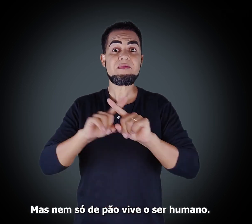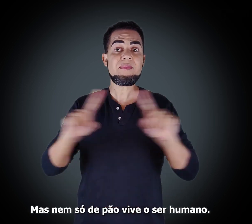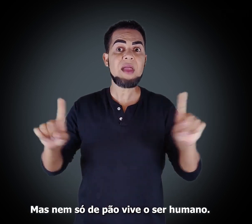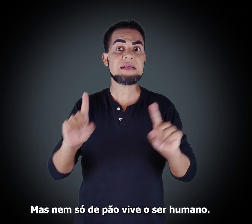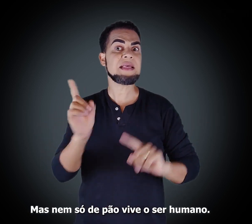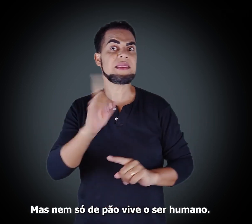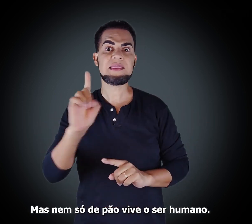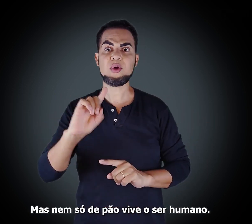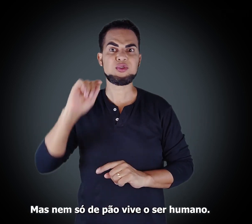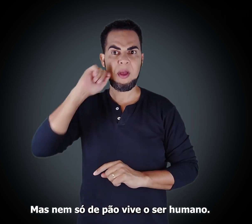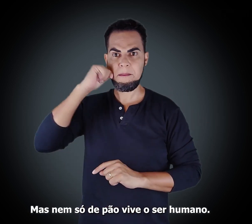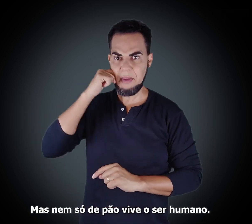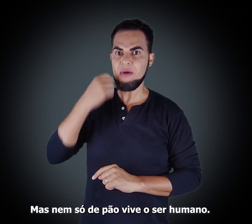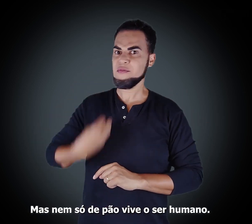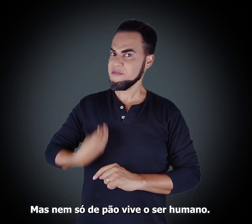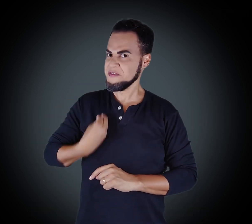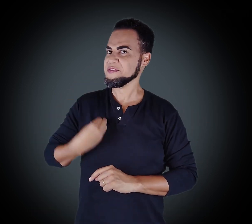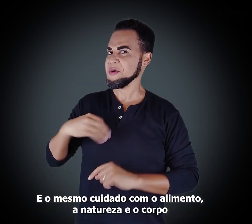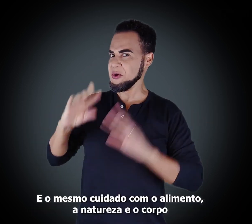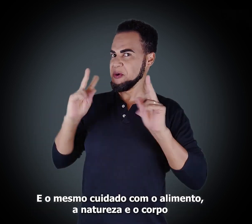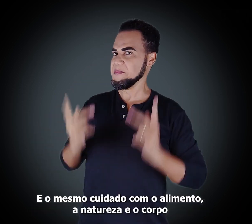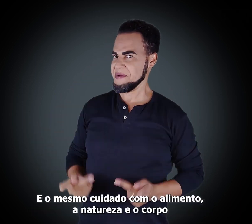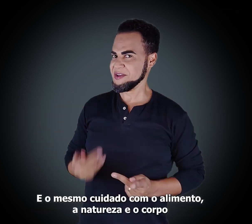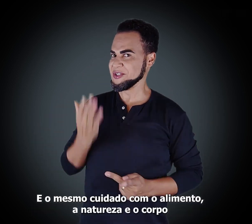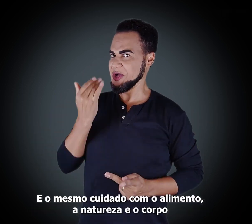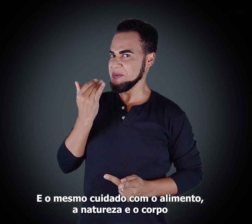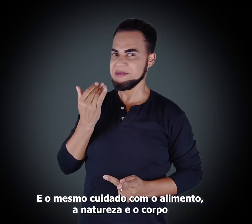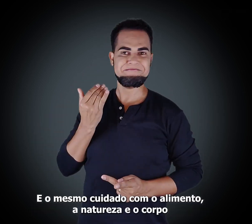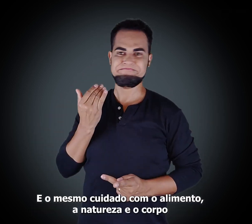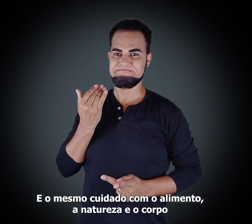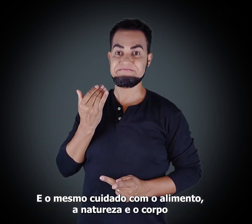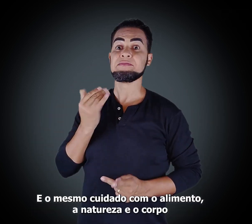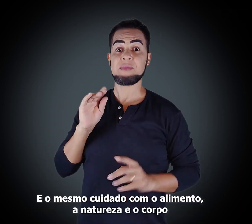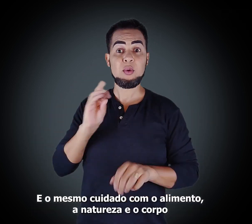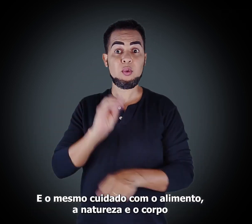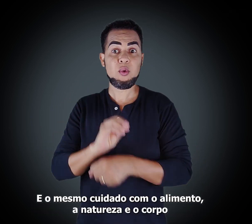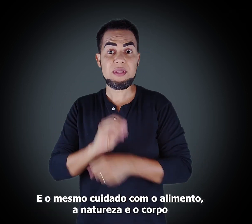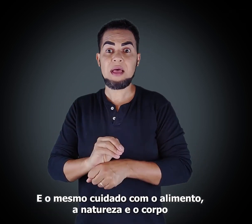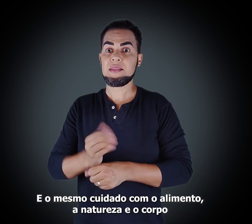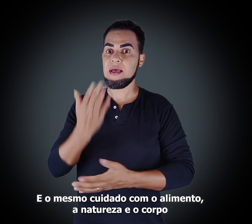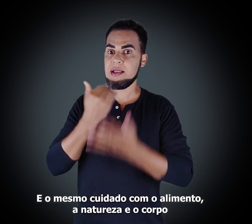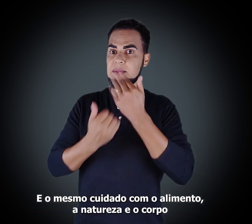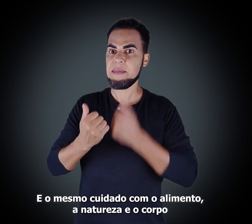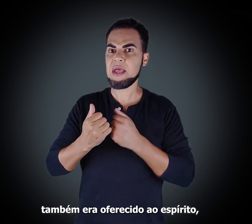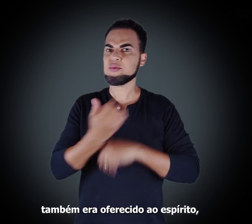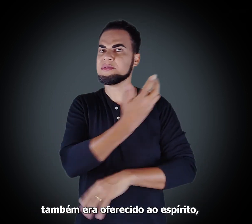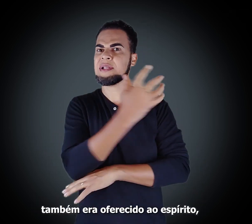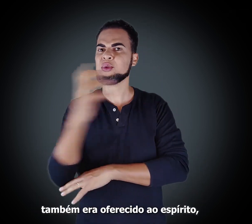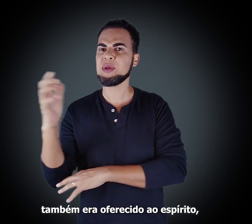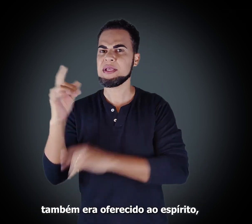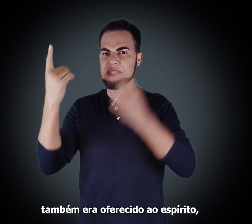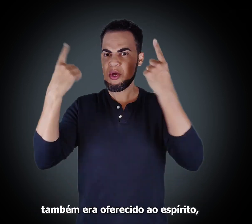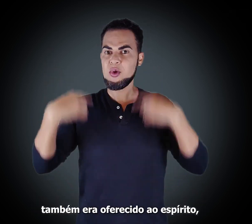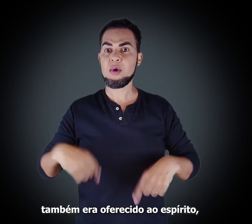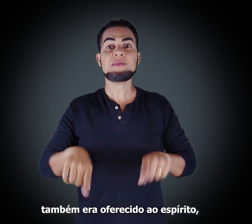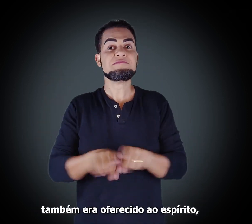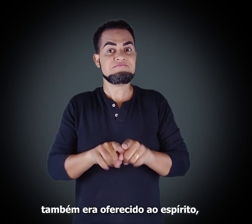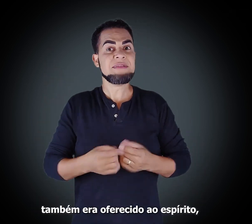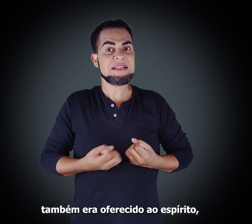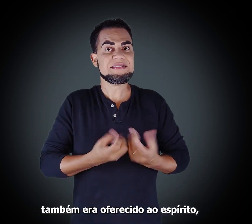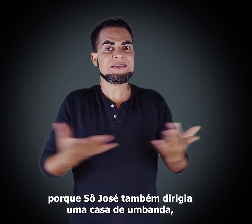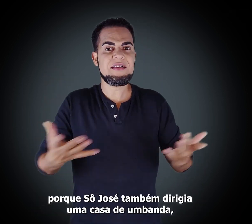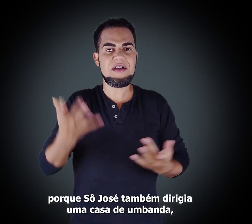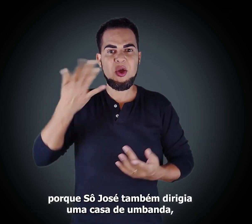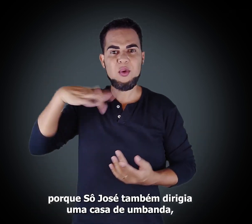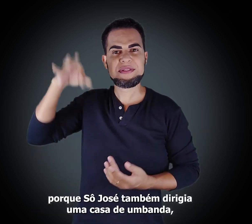Mas nem só de pão vive o ser humano. E o mesmo cuidado com o alimento, a natureza e o corpo também era oferecido ao